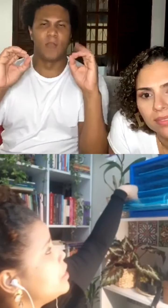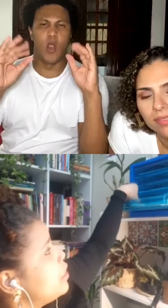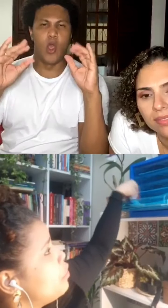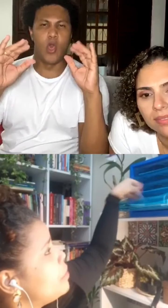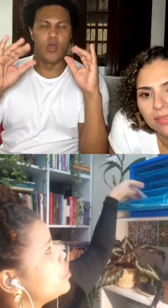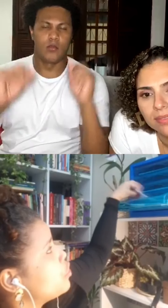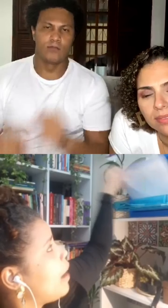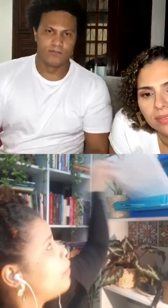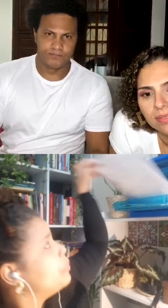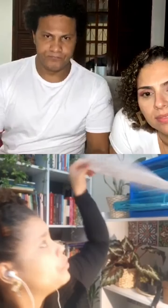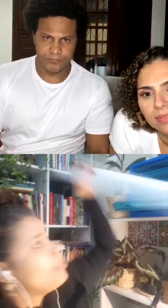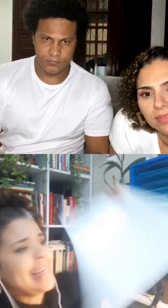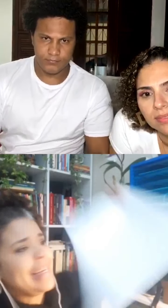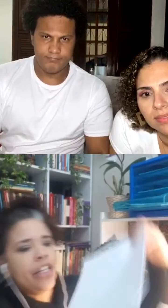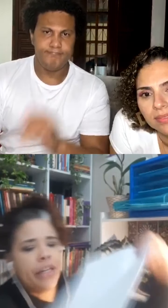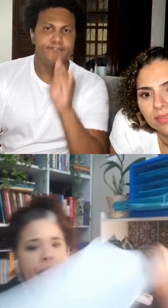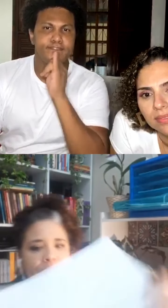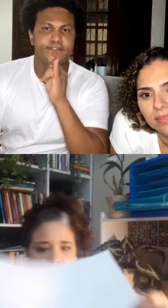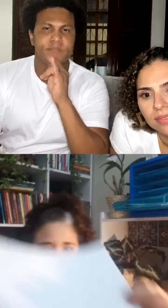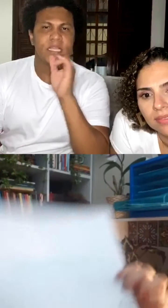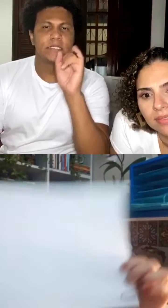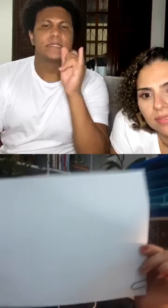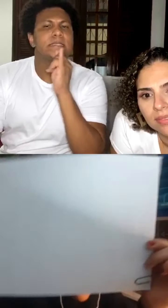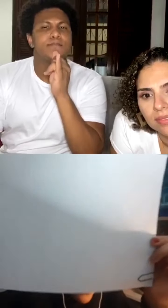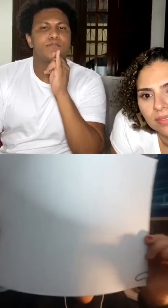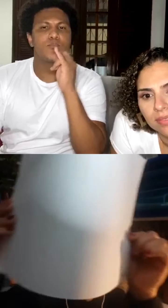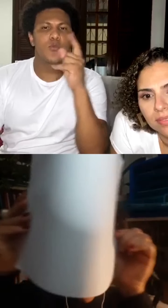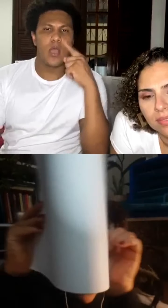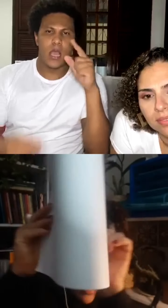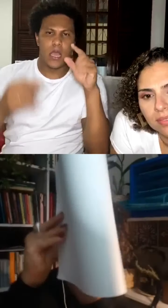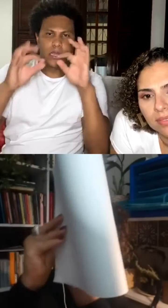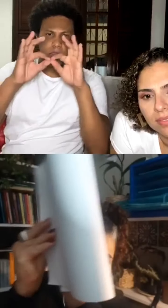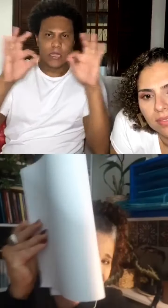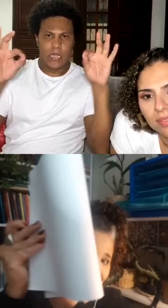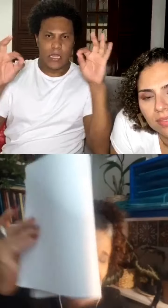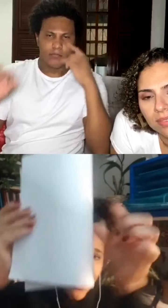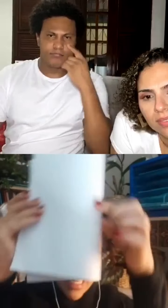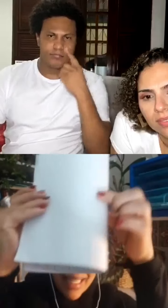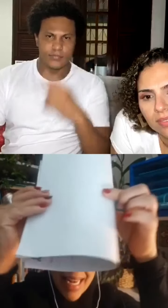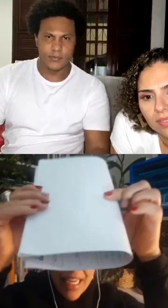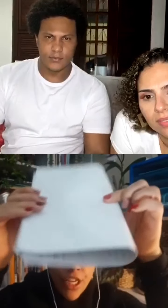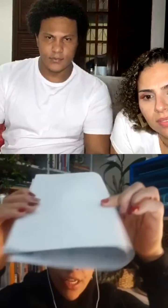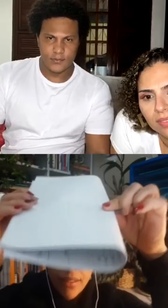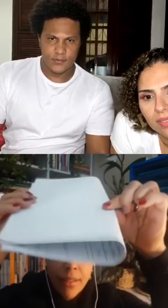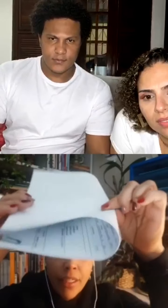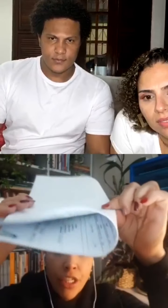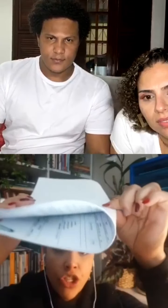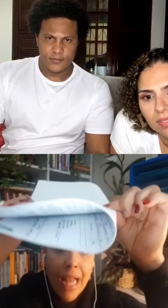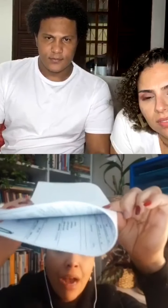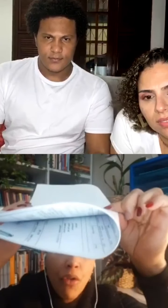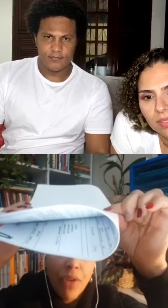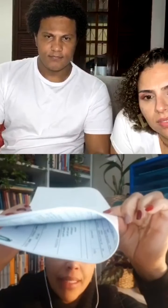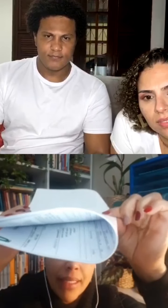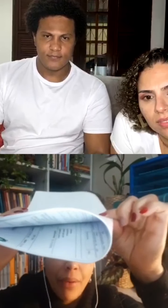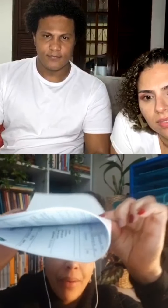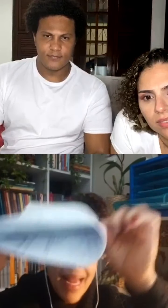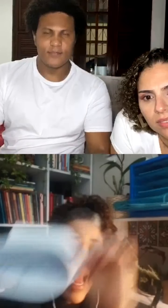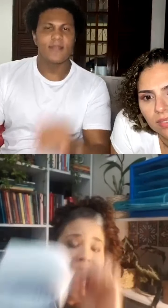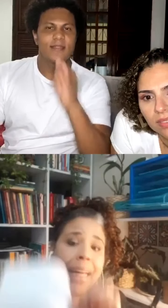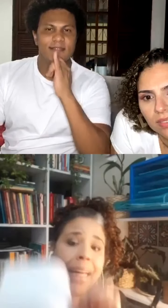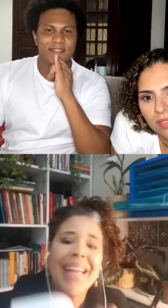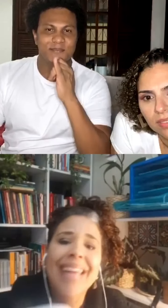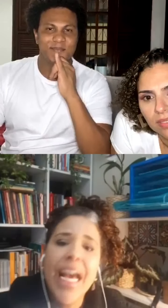ciclo menstrual numa linha, eu diria que na metade dessa linha está a ovulação.